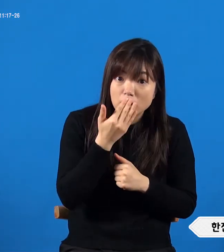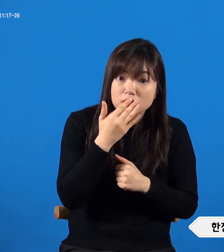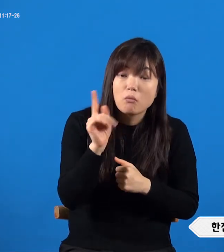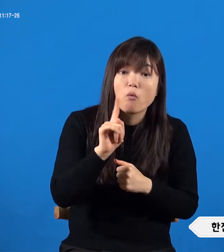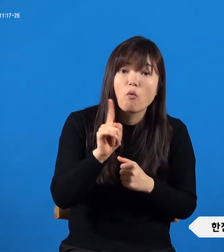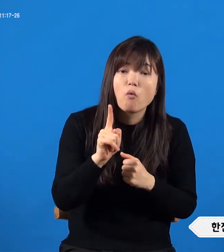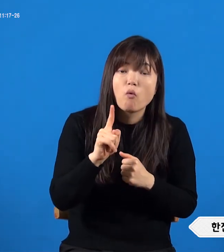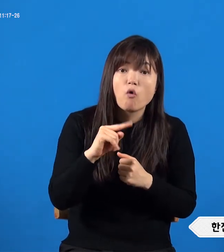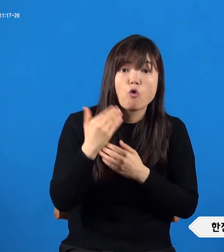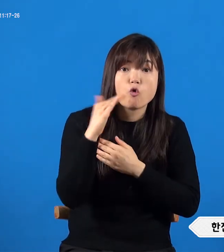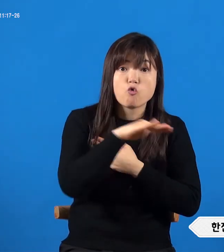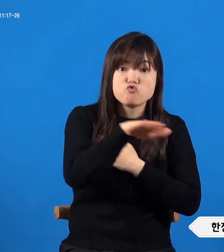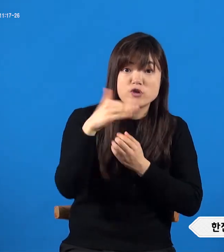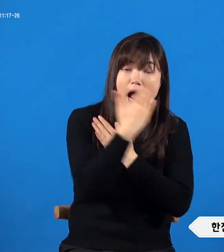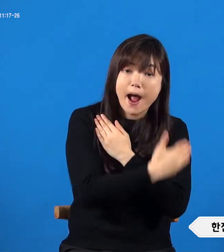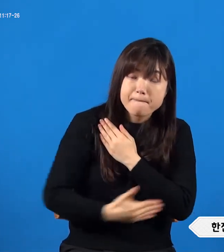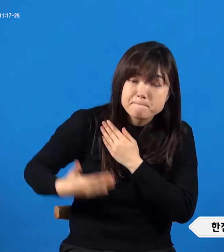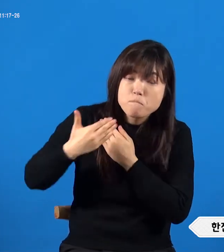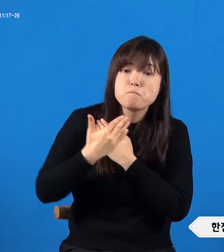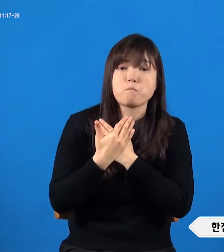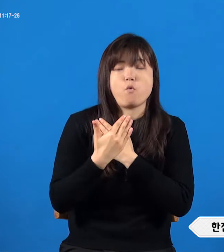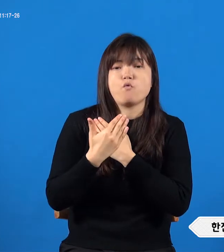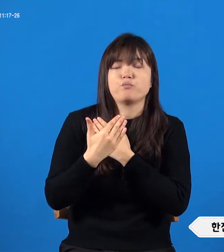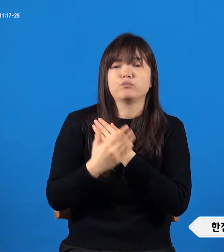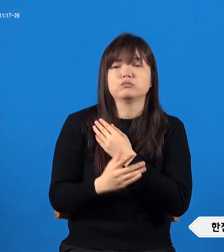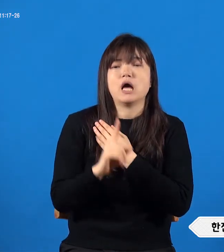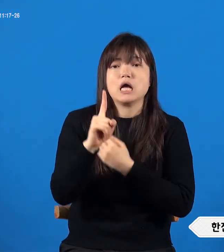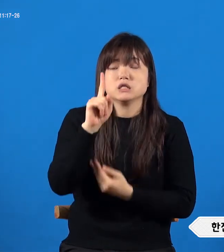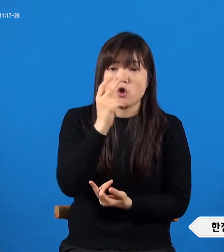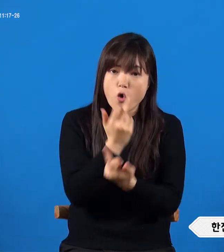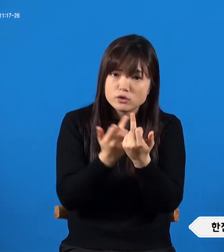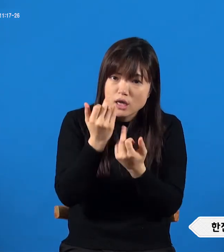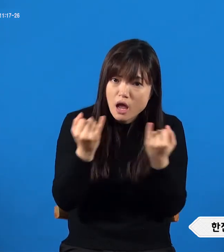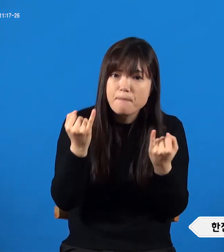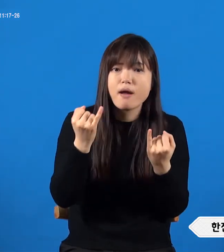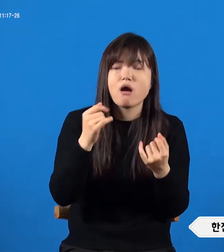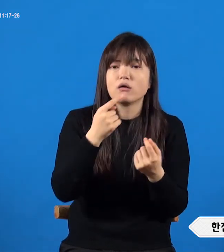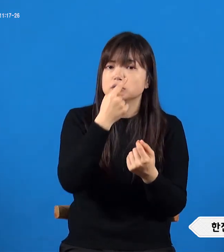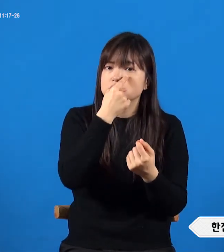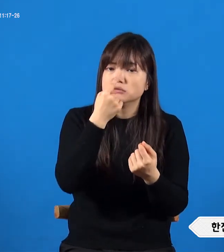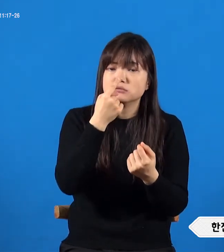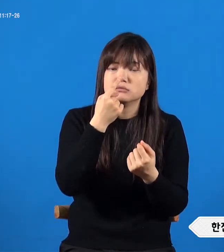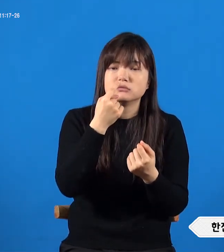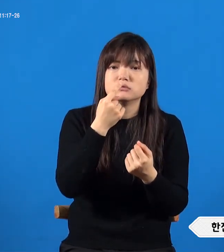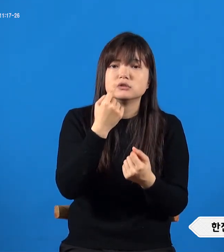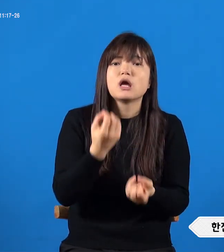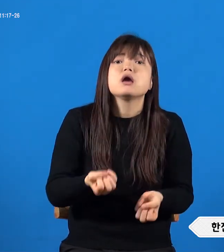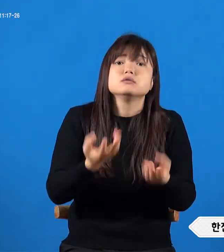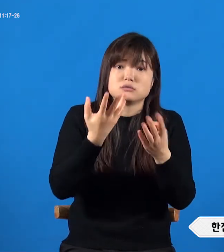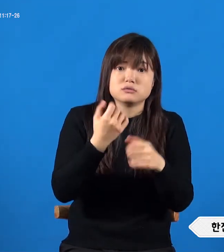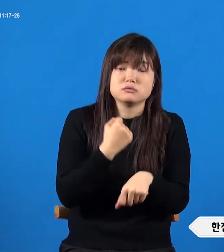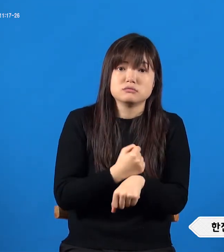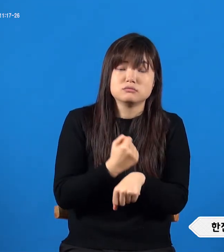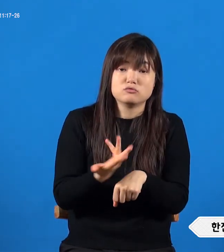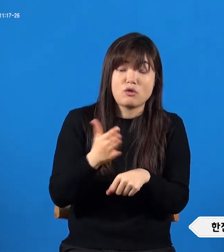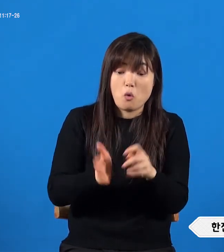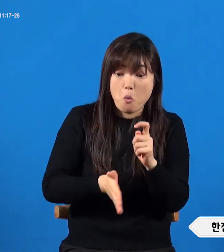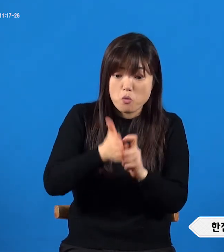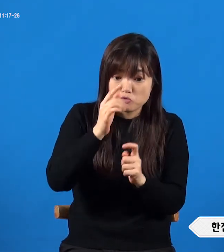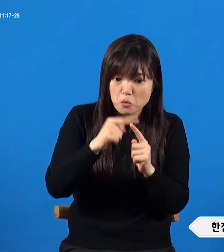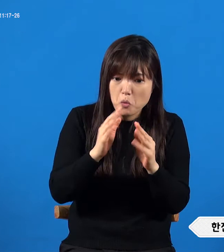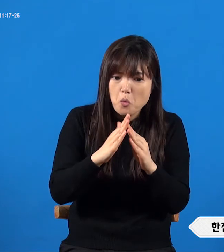성만찬은 우리가 한 몸이고 한 형제 자매라는 것을 고백하는 의식인데 그 고린도 교회는